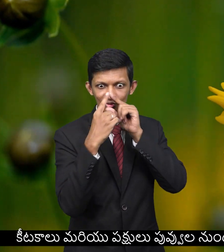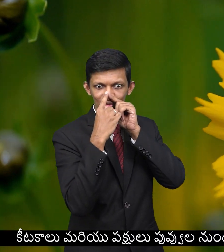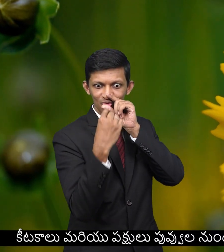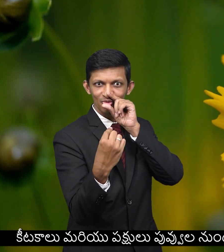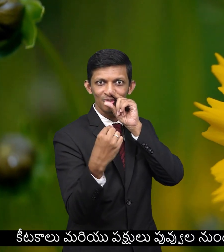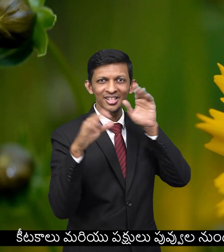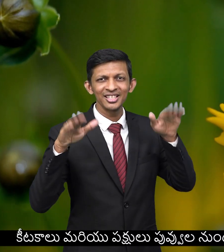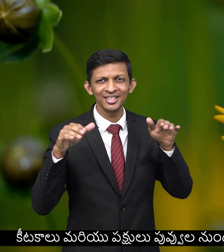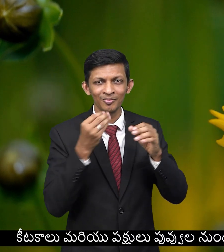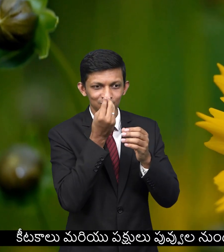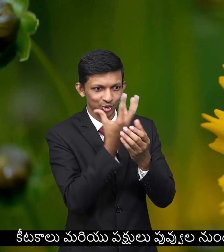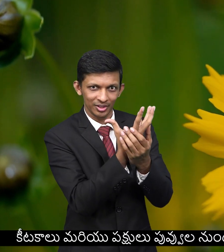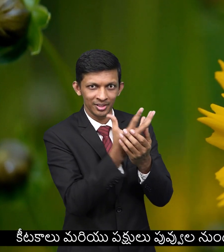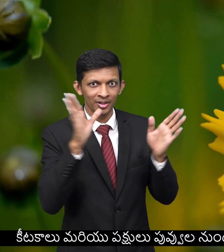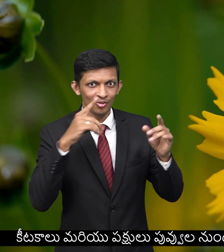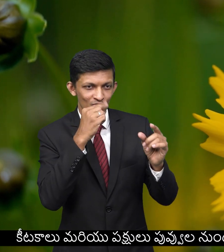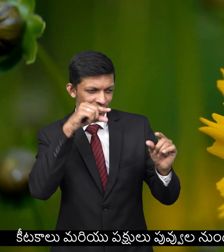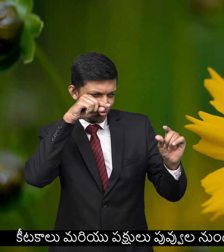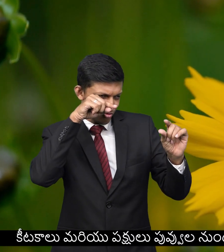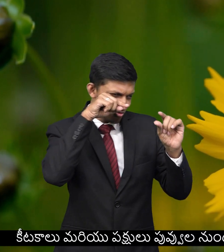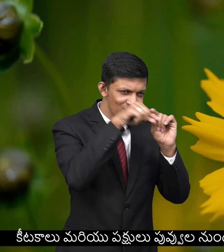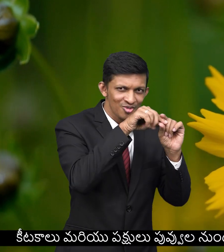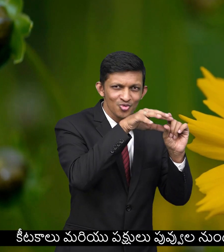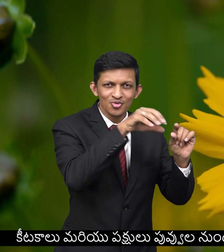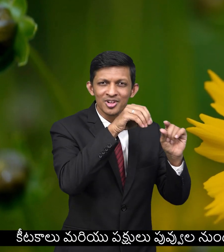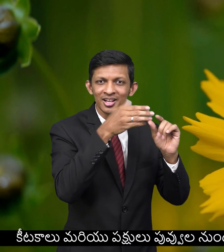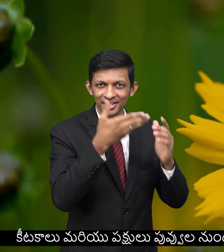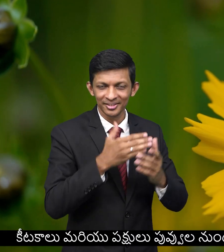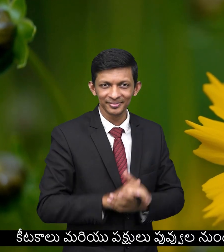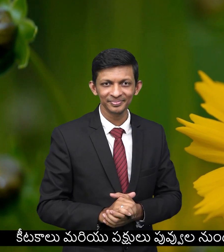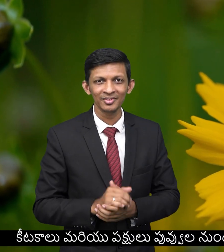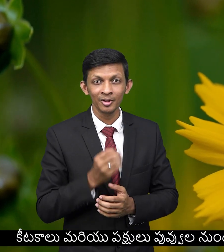కీటకాలు మరియు పక్షులు పువ్వుల నుండి మకరందాన్ని పీల్చుకోవడానికి వస్తాయి.